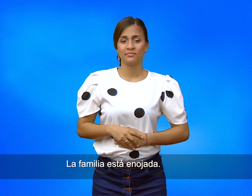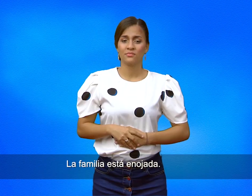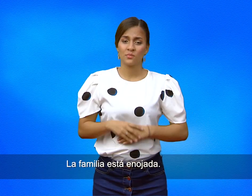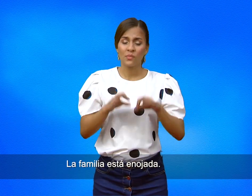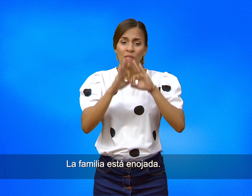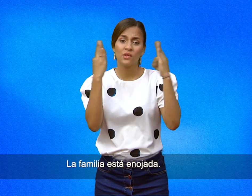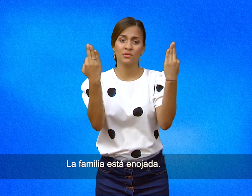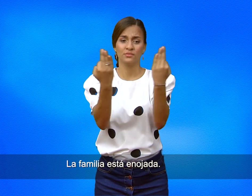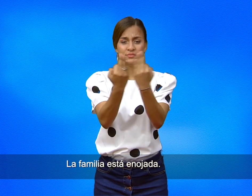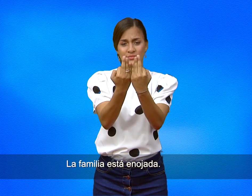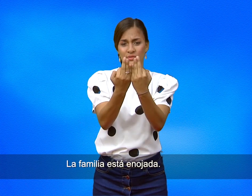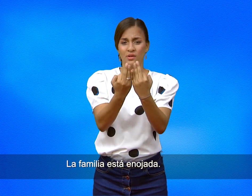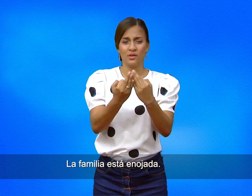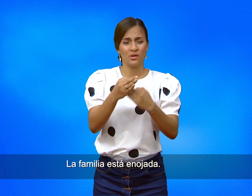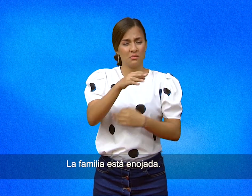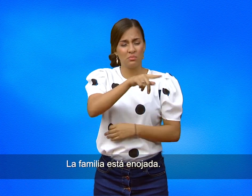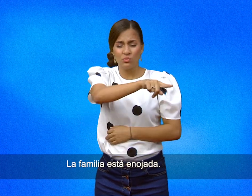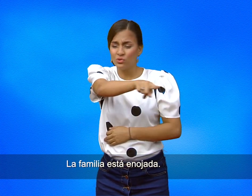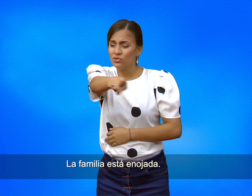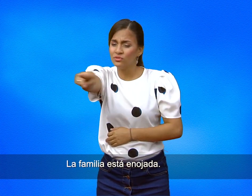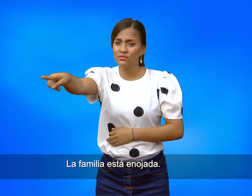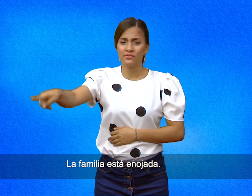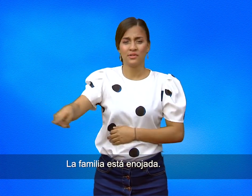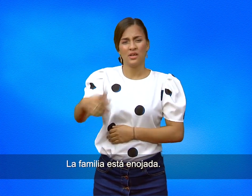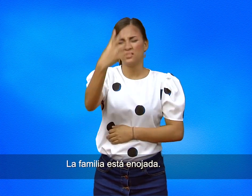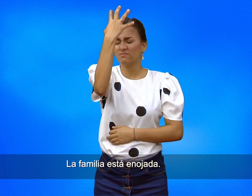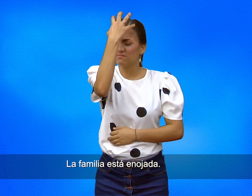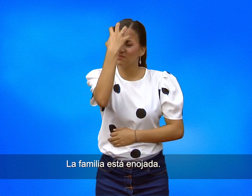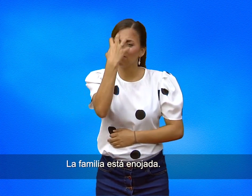La familia está enojada.